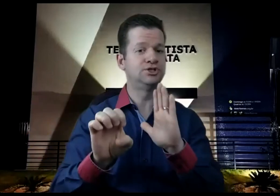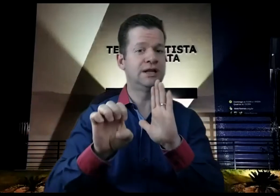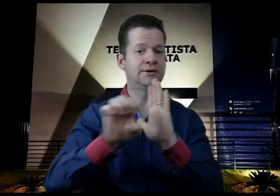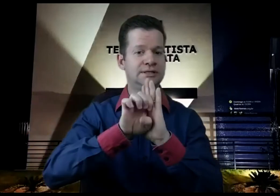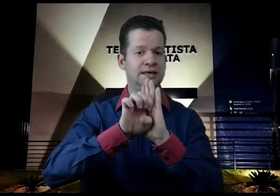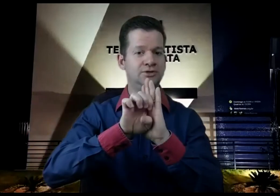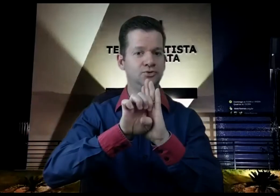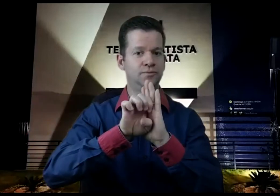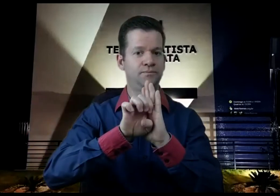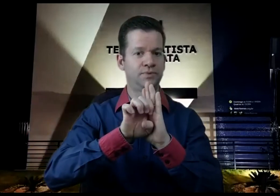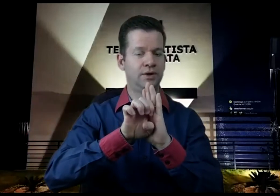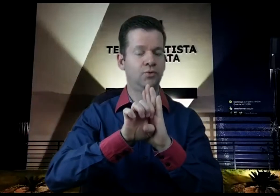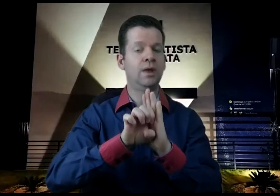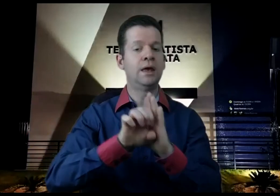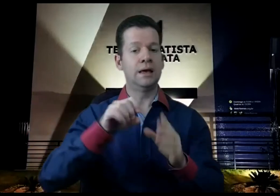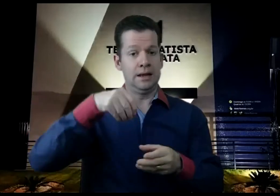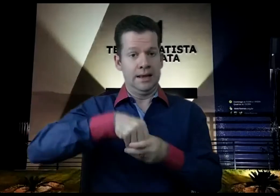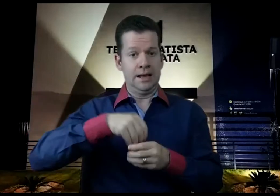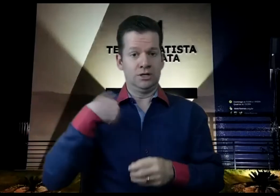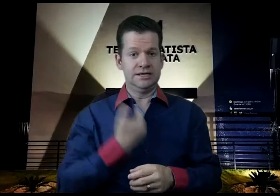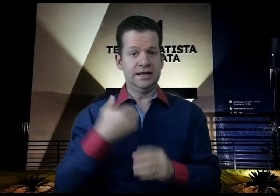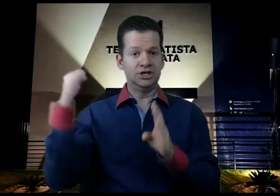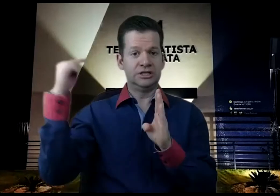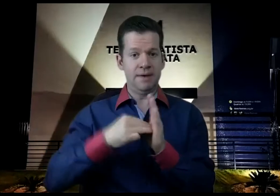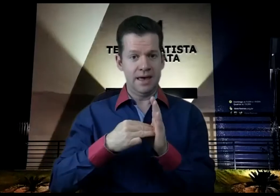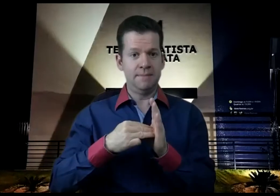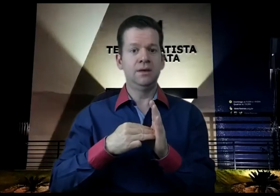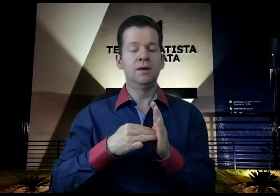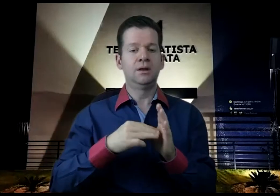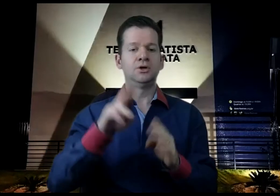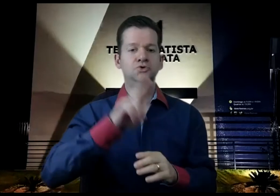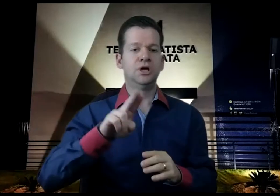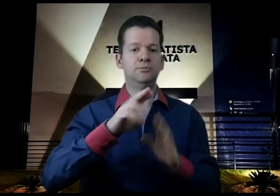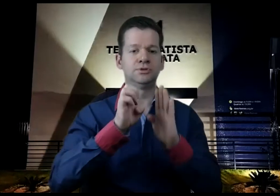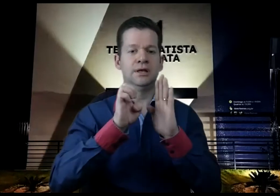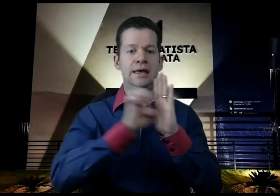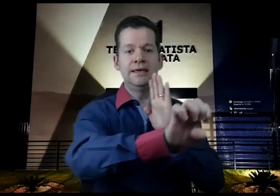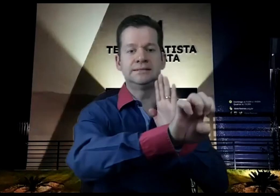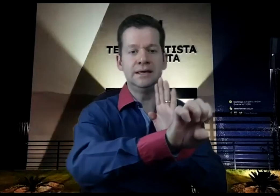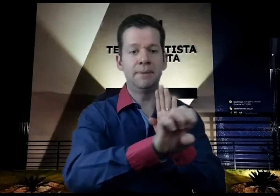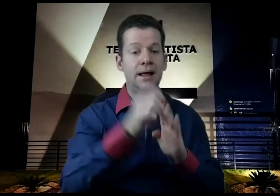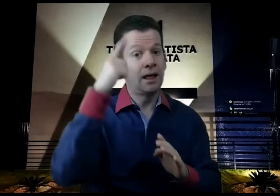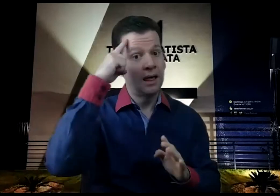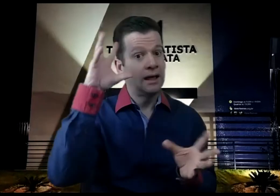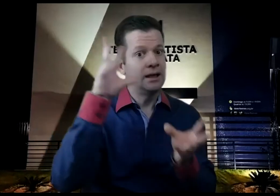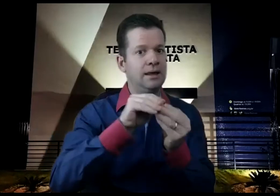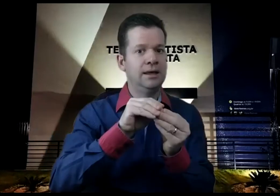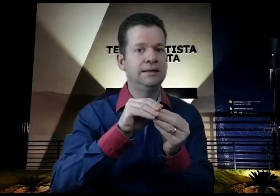sinal assim, Êxodo, certo? Na nossa igreja TBM, nós usamos esse para entender